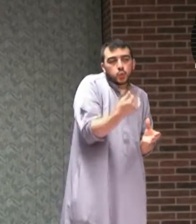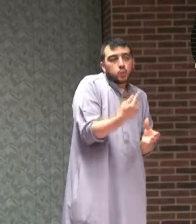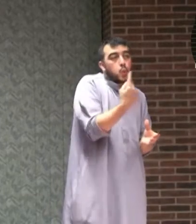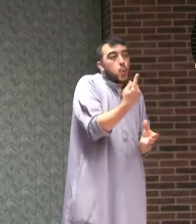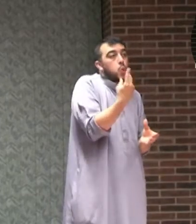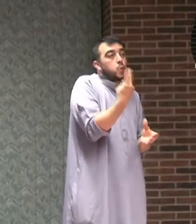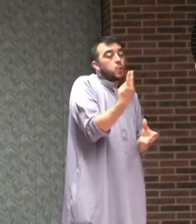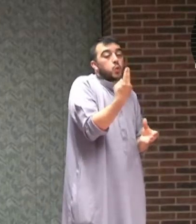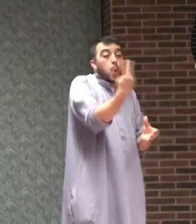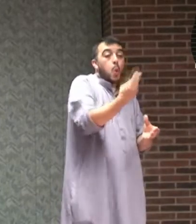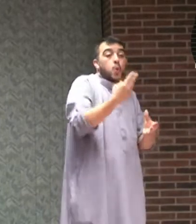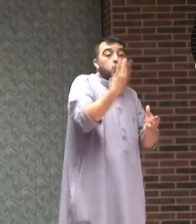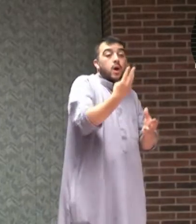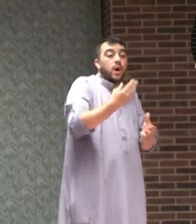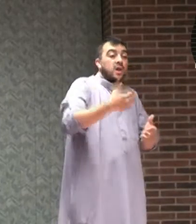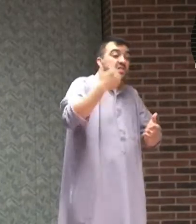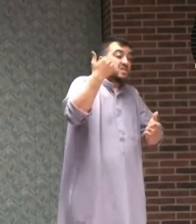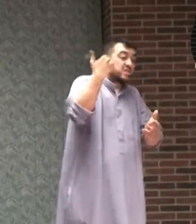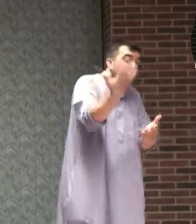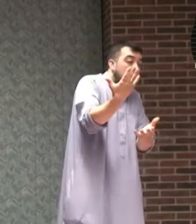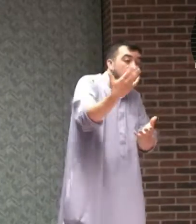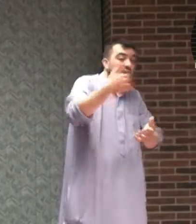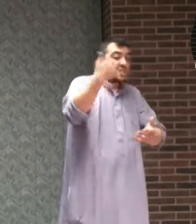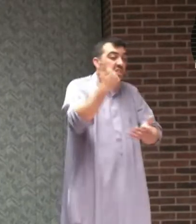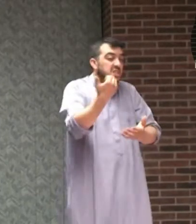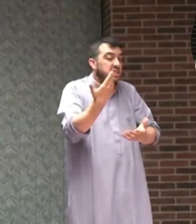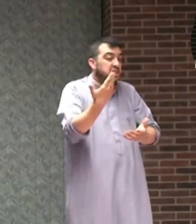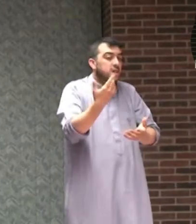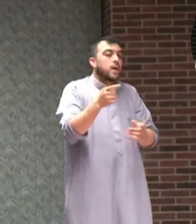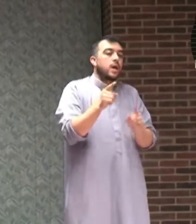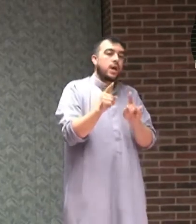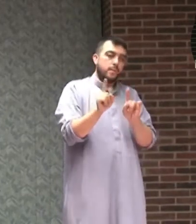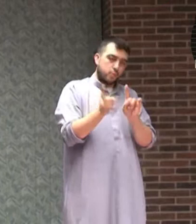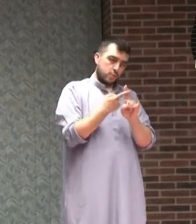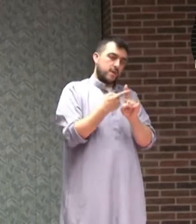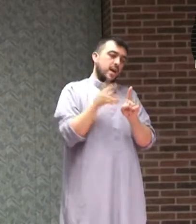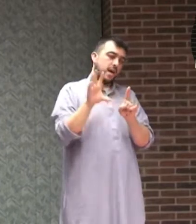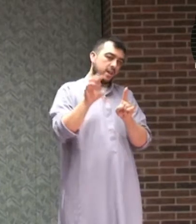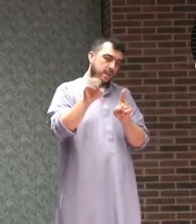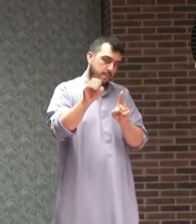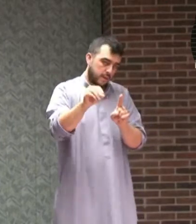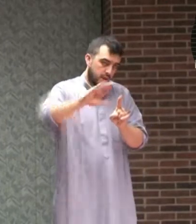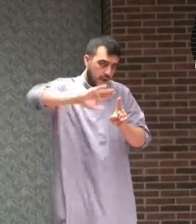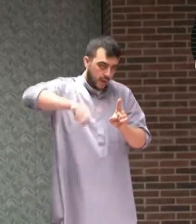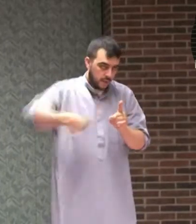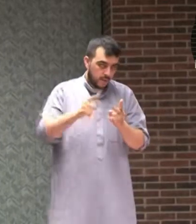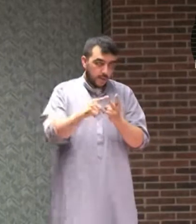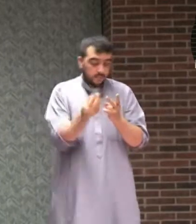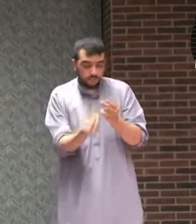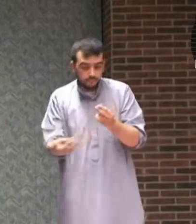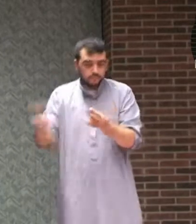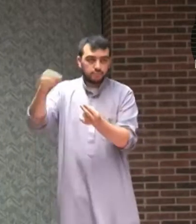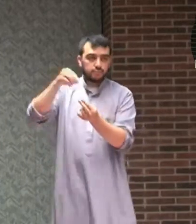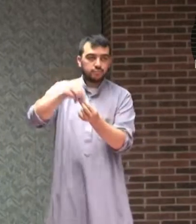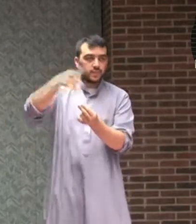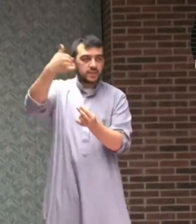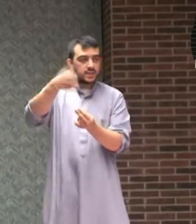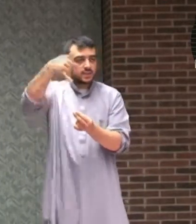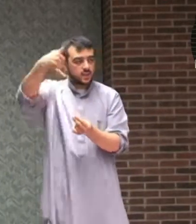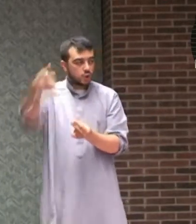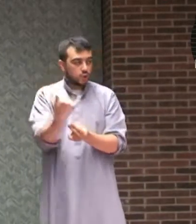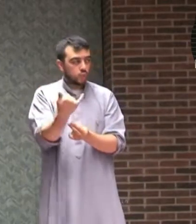Ramadan et ensuite de terminer par sit min Shawwal. Et rappelez-vous évidemment la récompense énorme qu'il